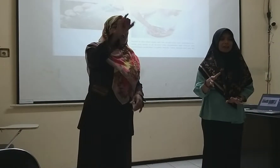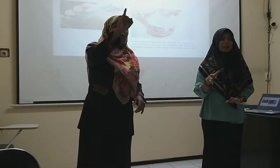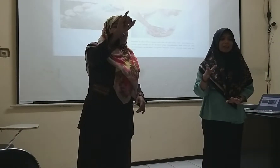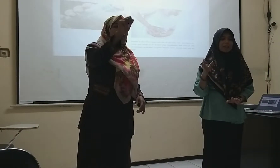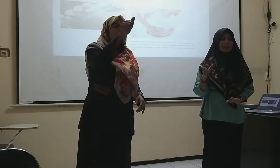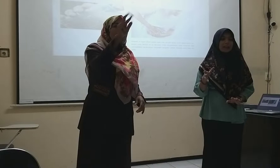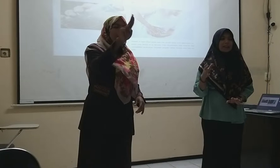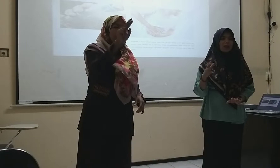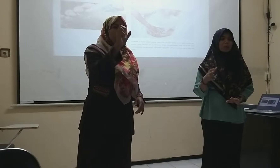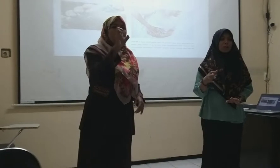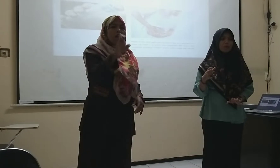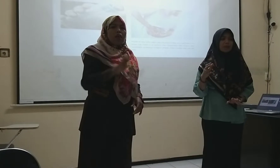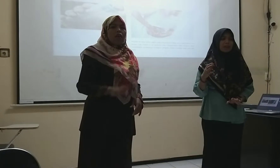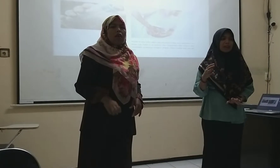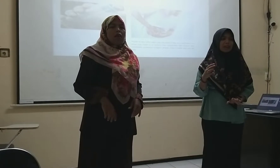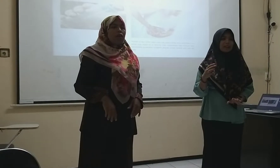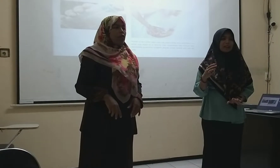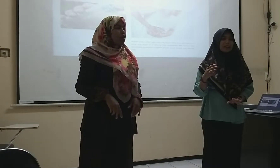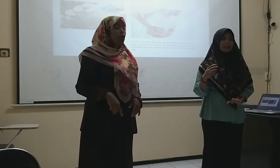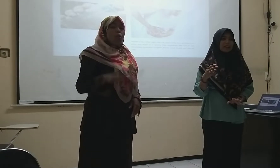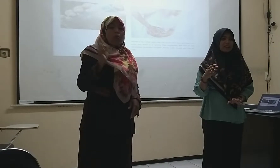Diare itu adalah penyakit yang umum